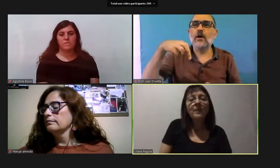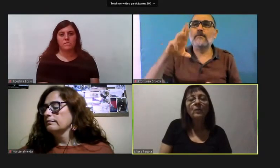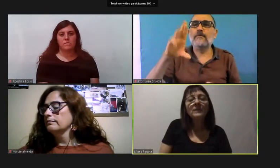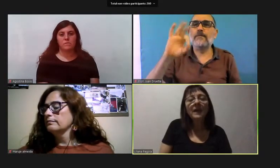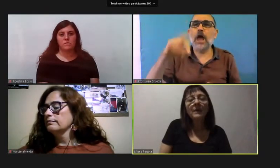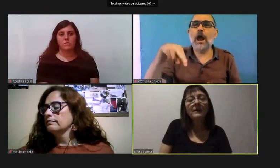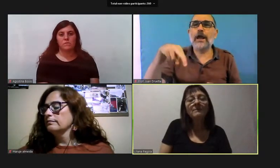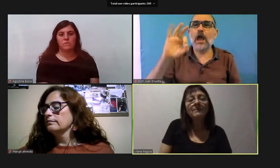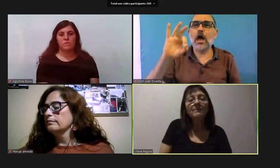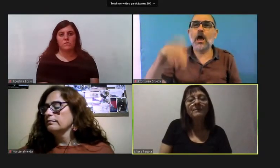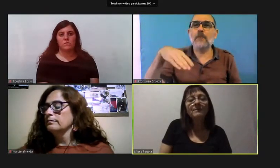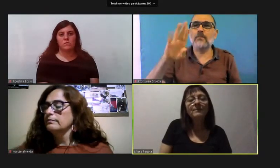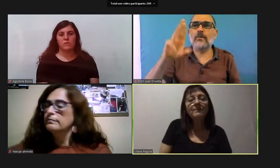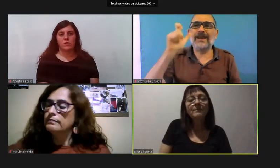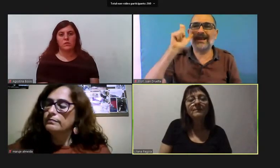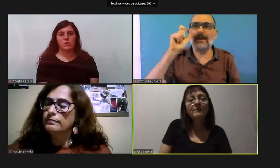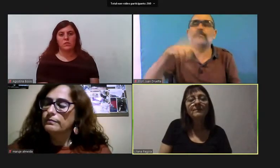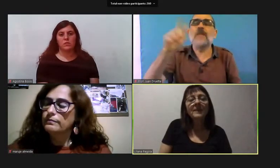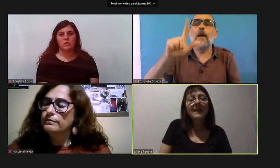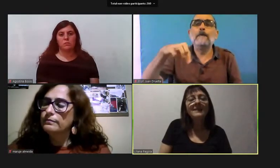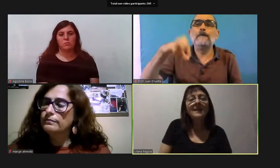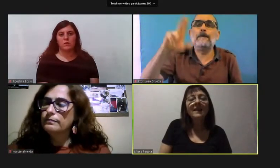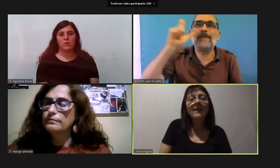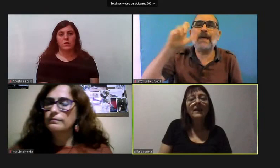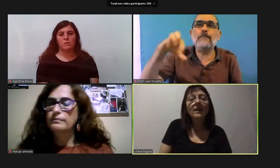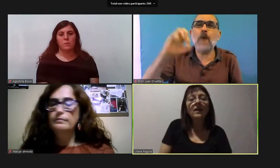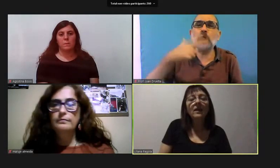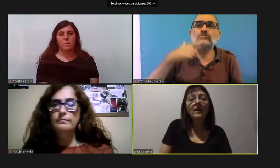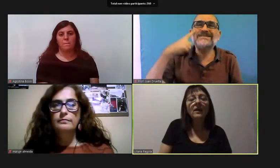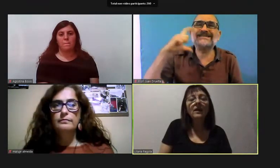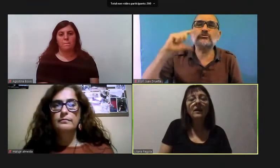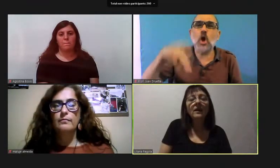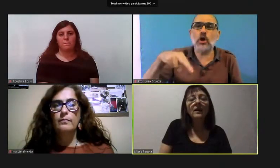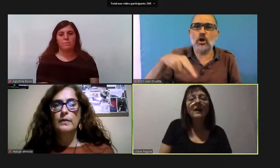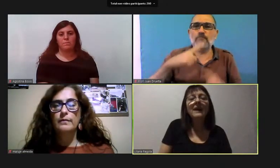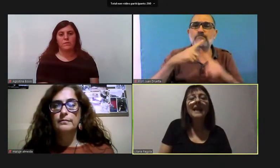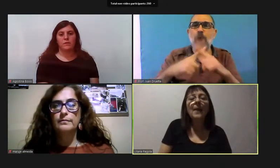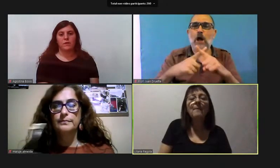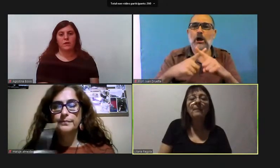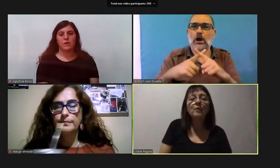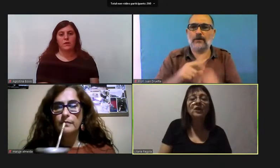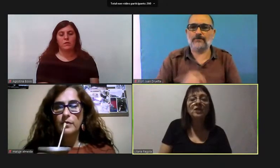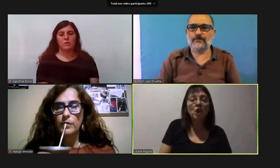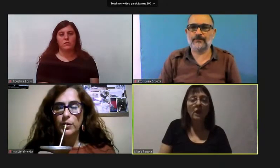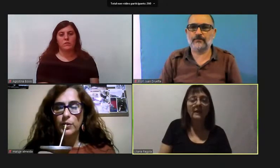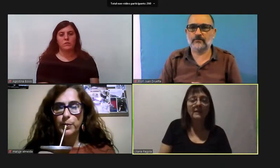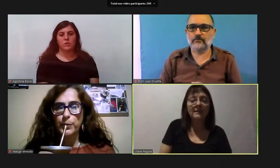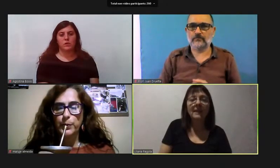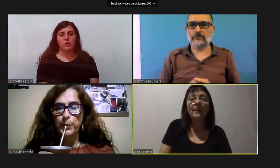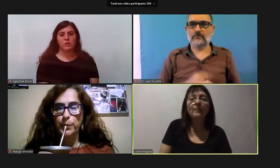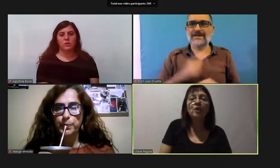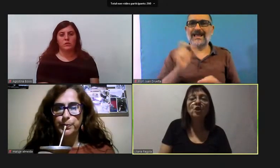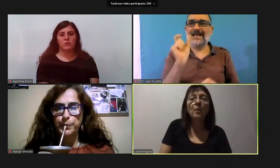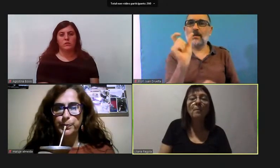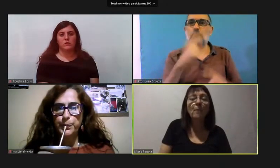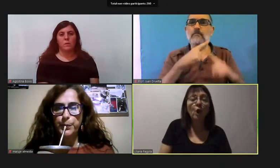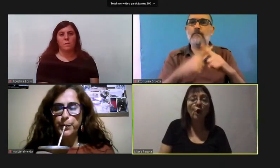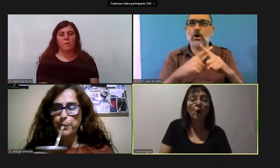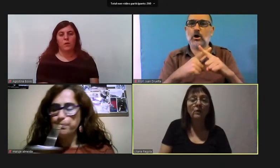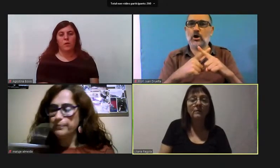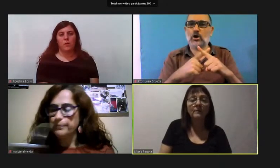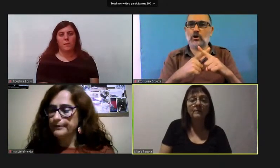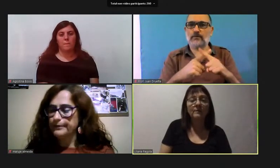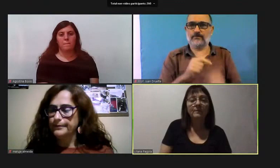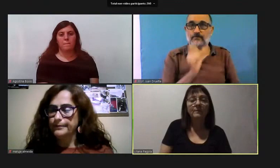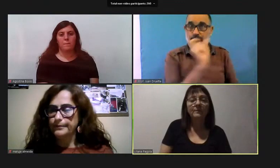ahí preguntaban acerca de las preposiciones, la preposición